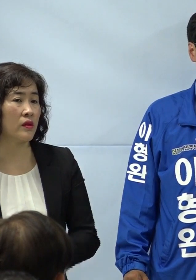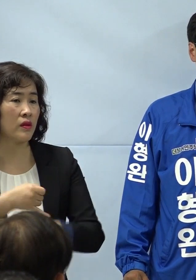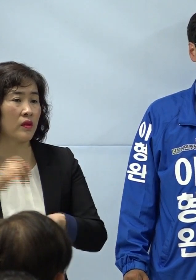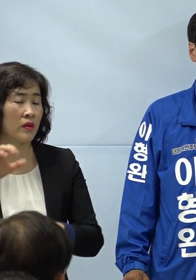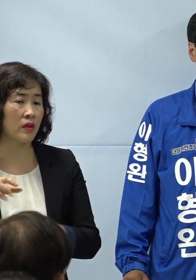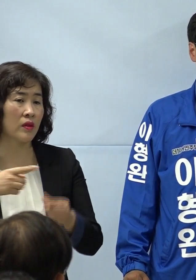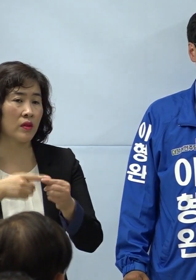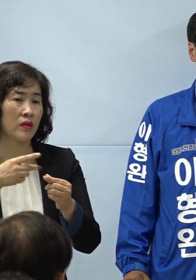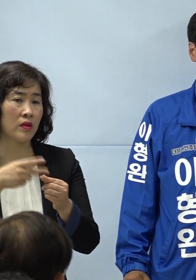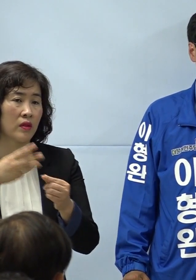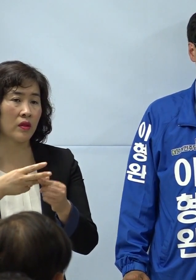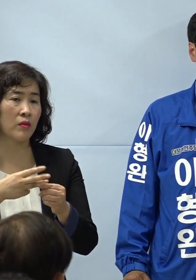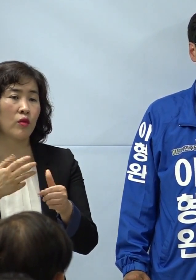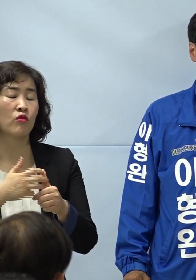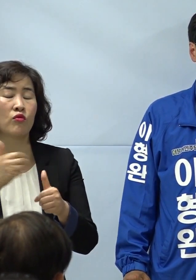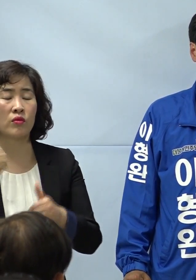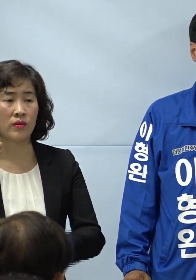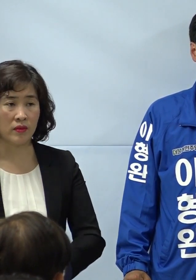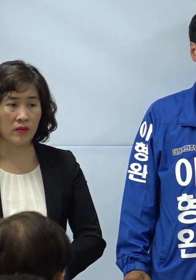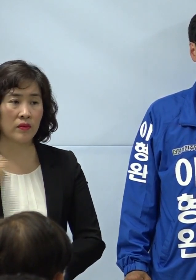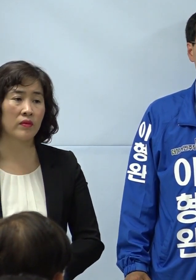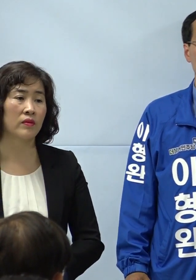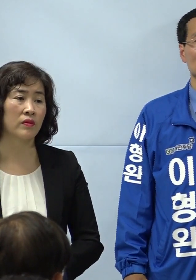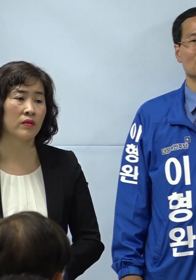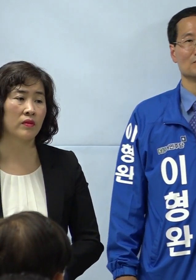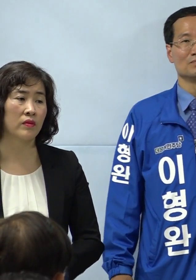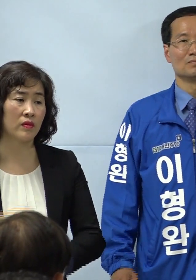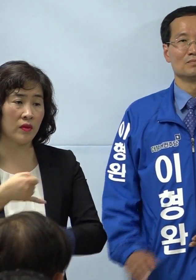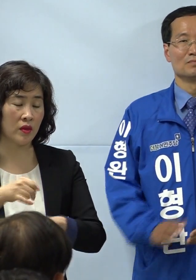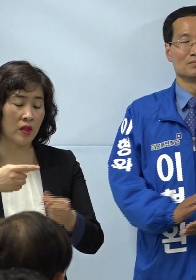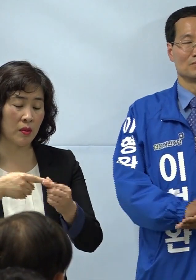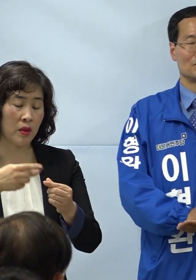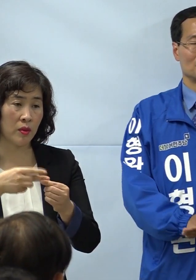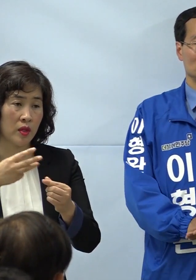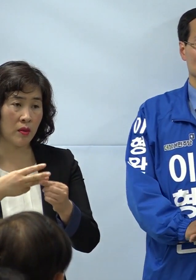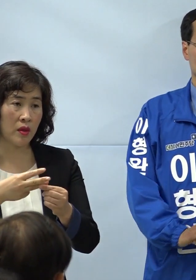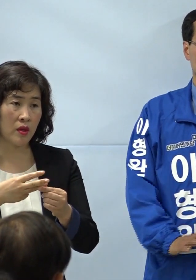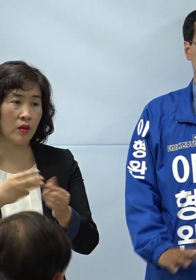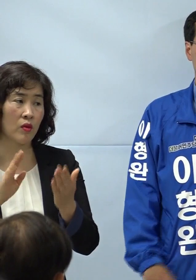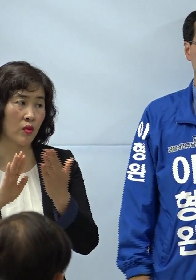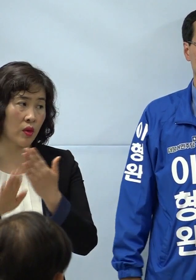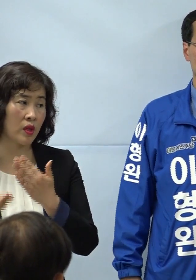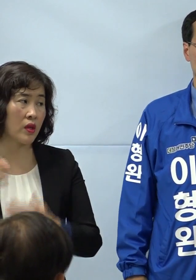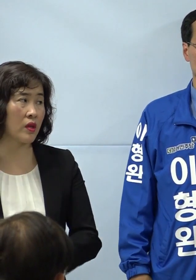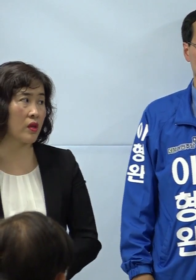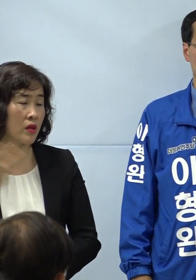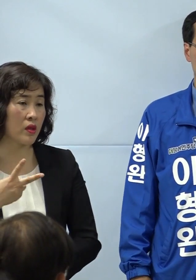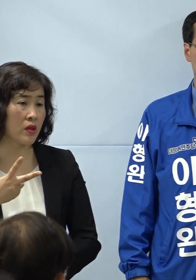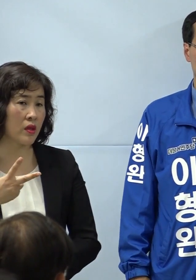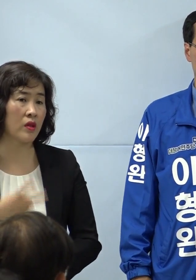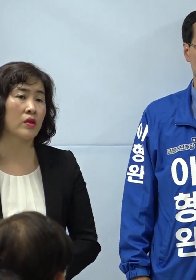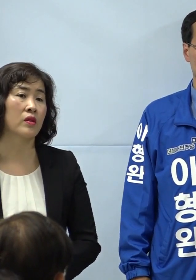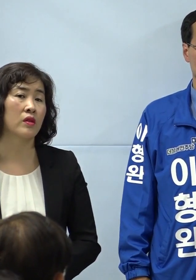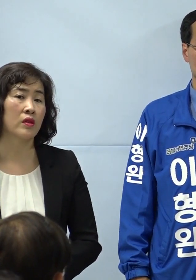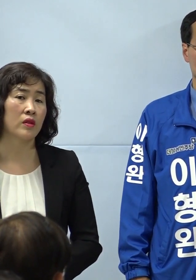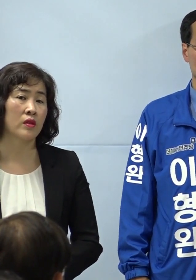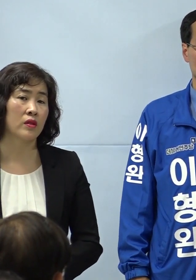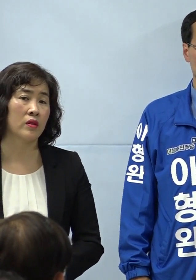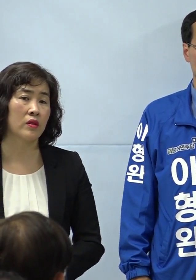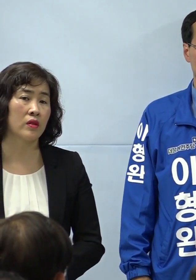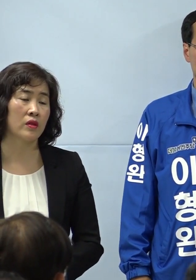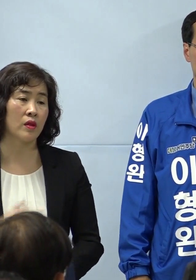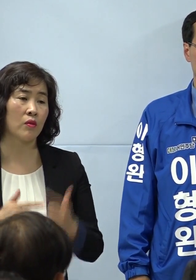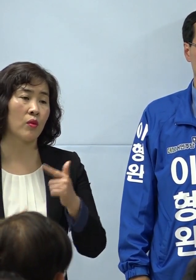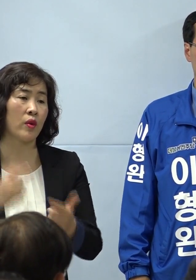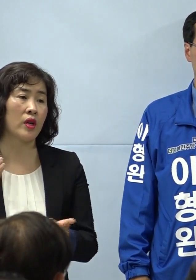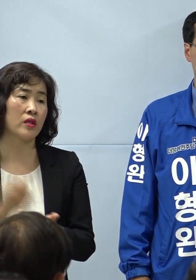완도에서 세 번 군수하셨다고 그랬어요. 그 완도에서 세 번 군수하시고 다시 본인이 연을 담았던 우리